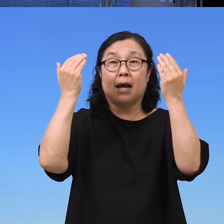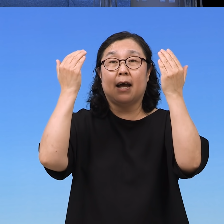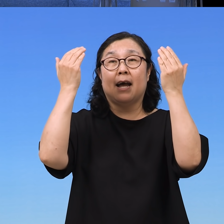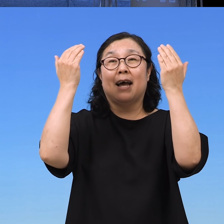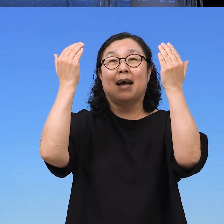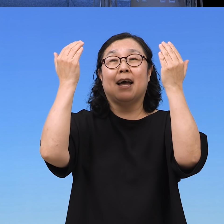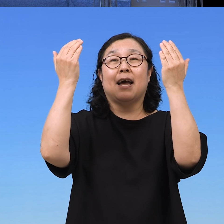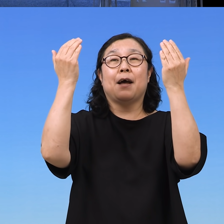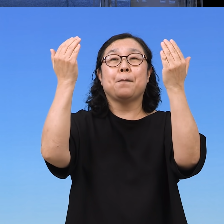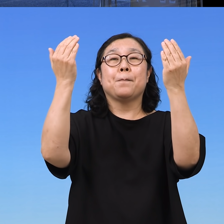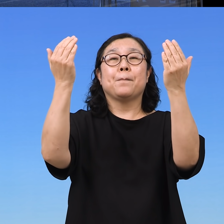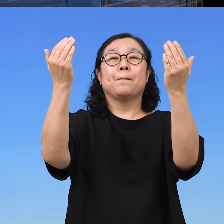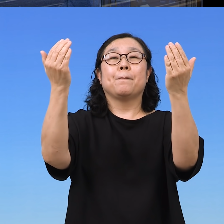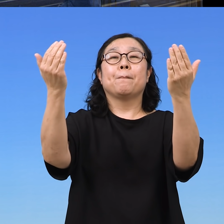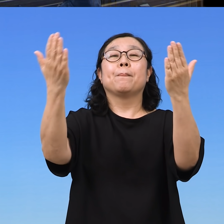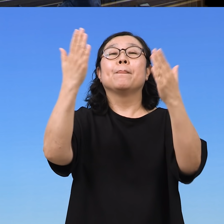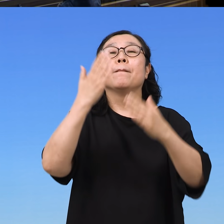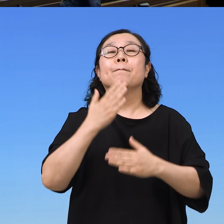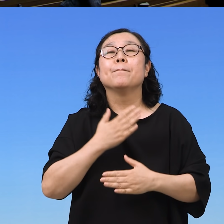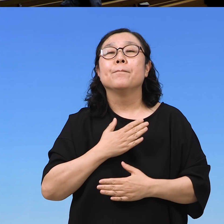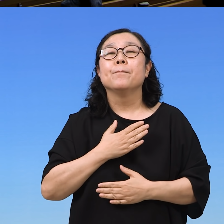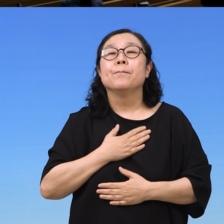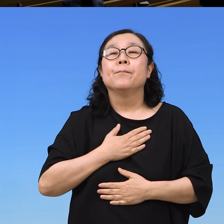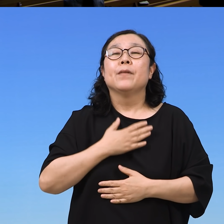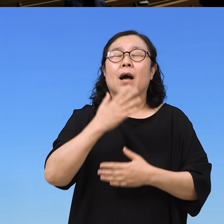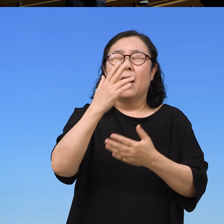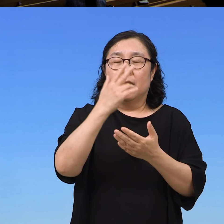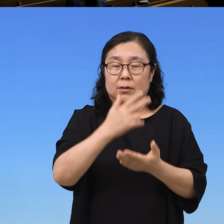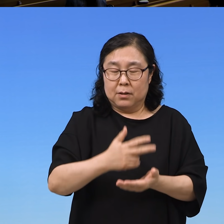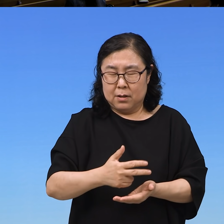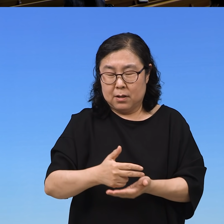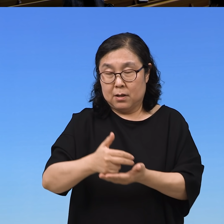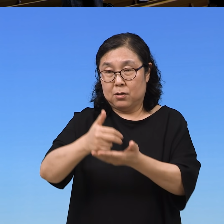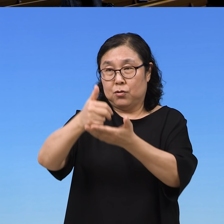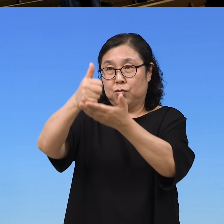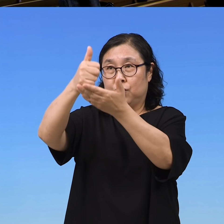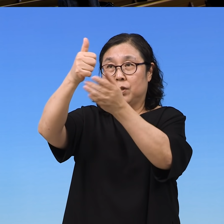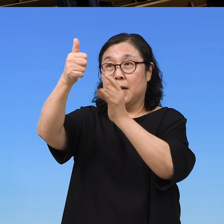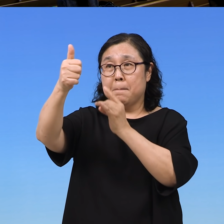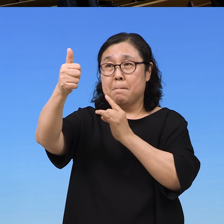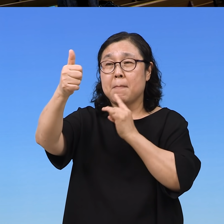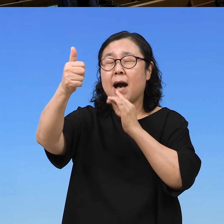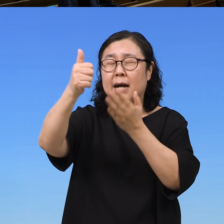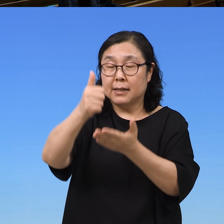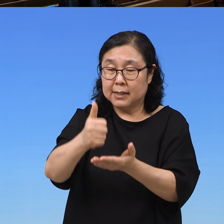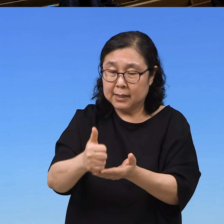이 소원을 가지고 나 주님만을 섬기리.